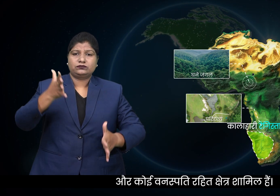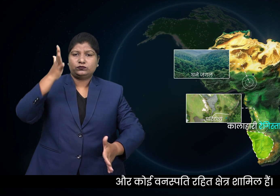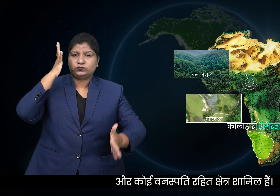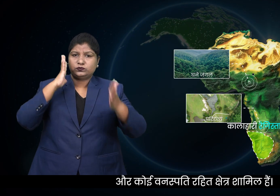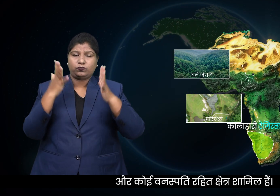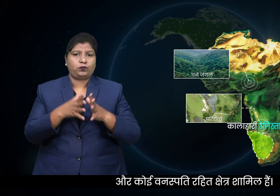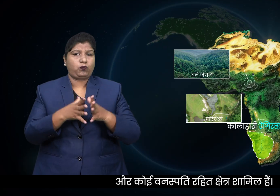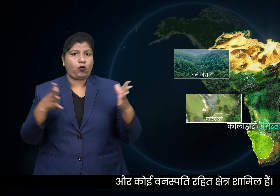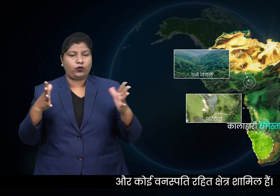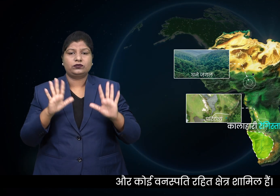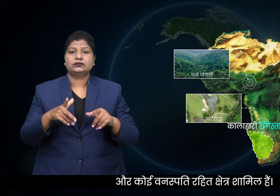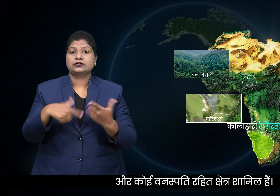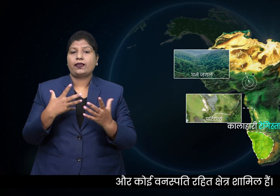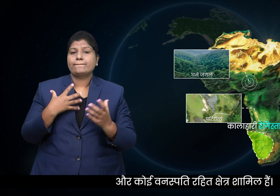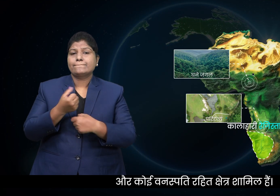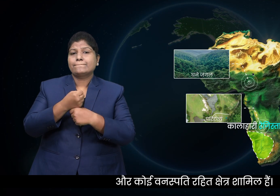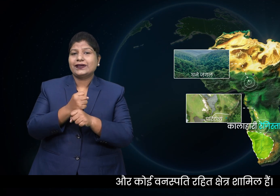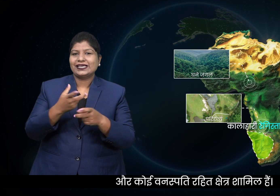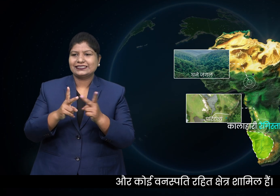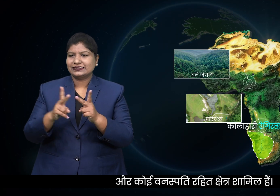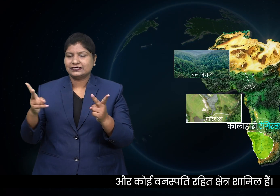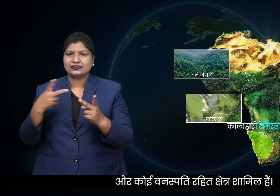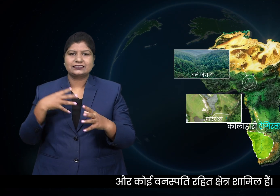क्षेत्र भी शामिल हैं।